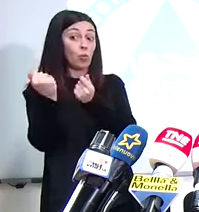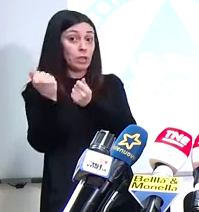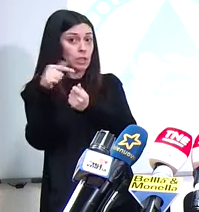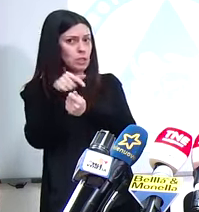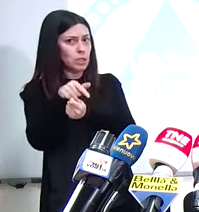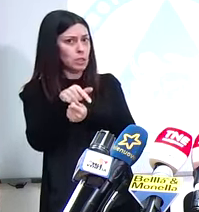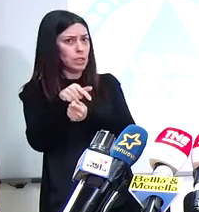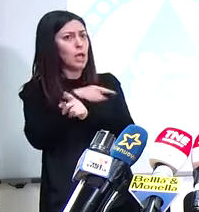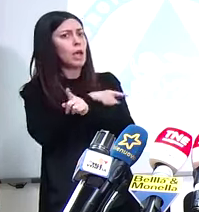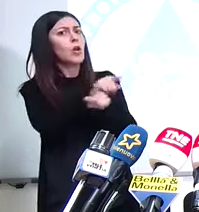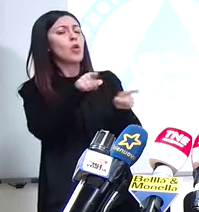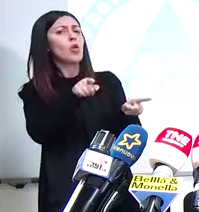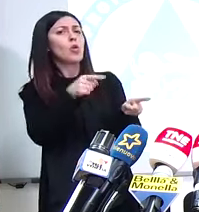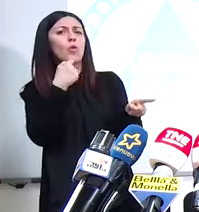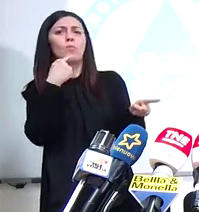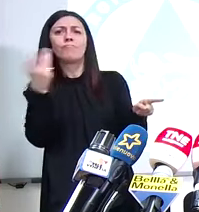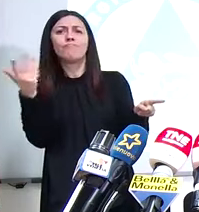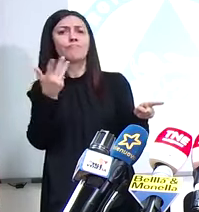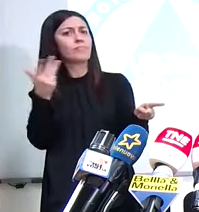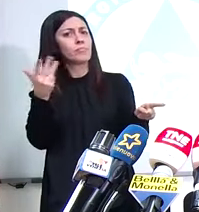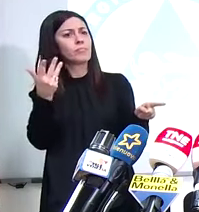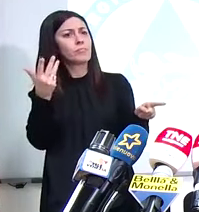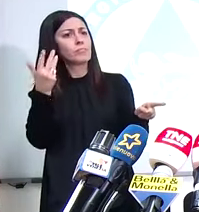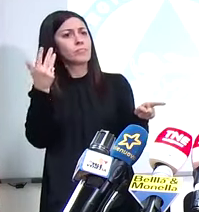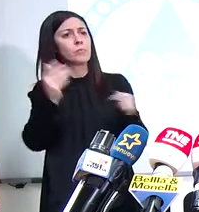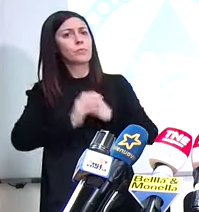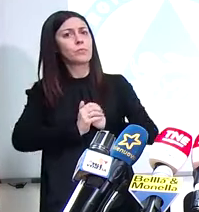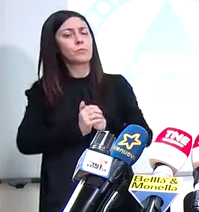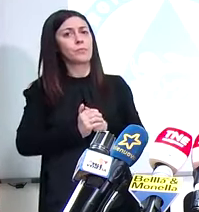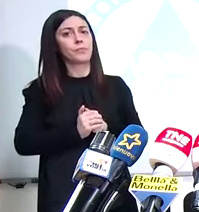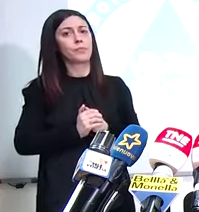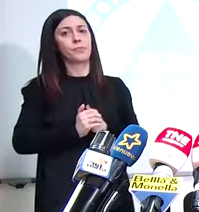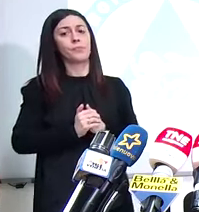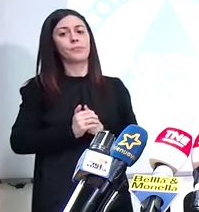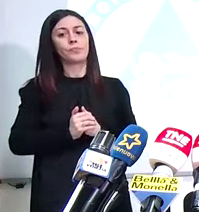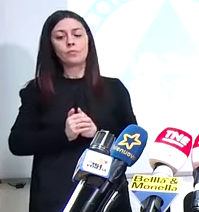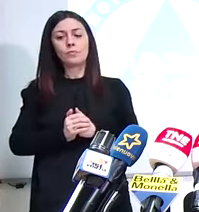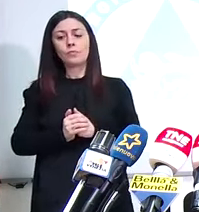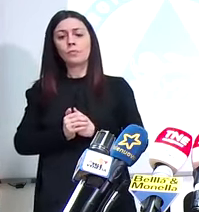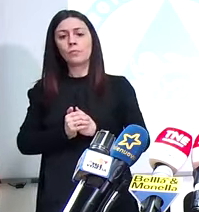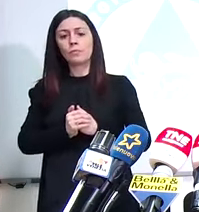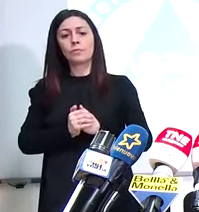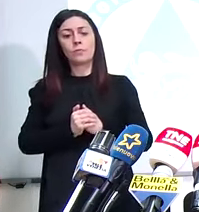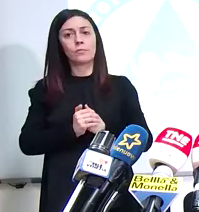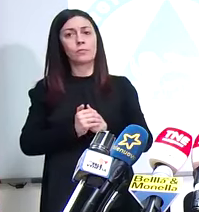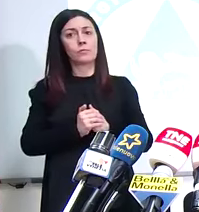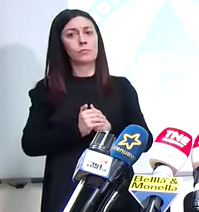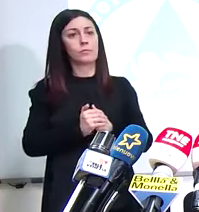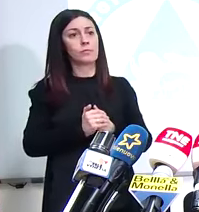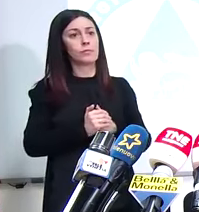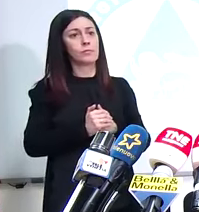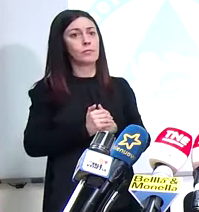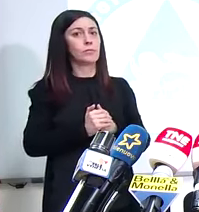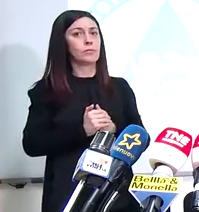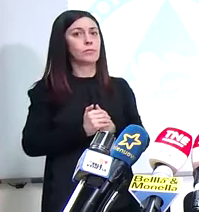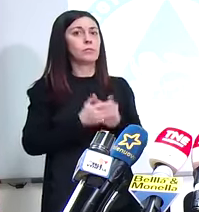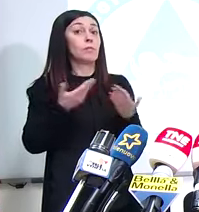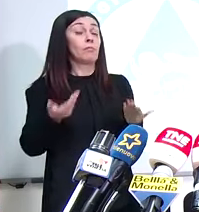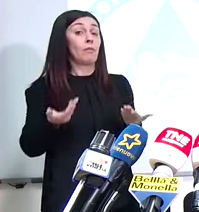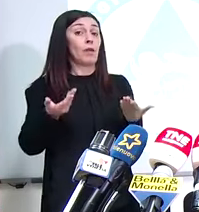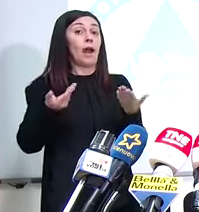risposte o che osservazioni annotazioni avuto dalla dagli attuali ministri